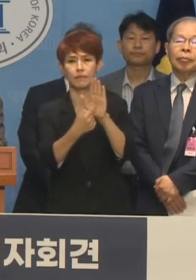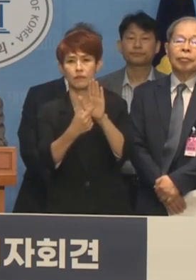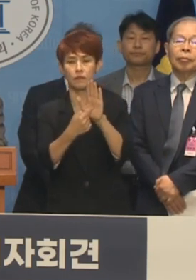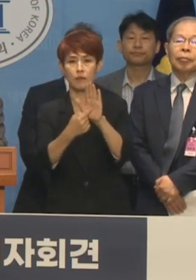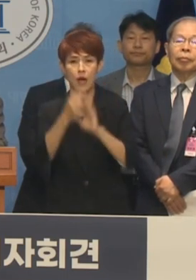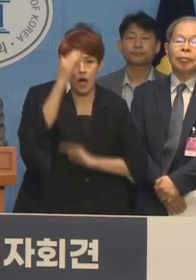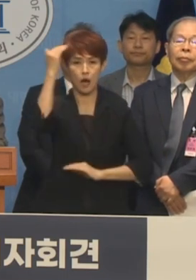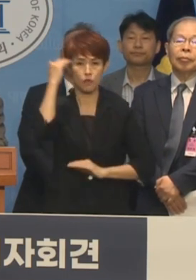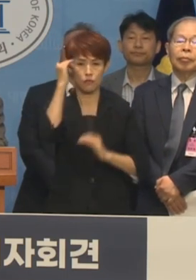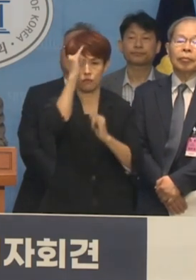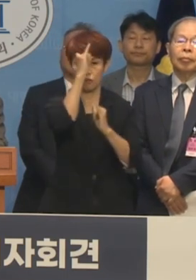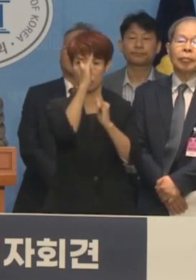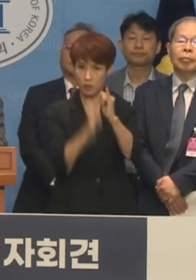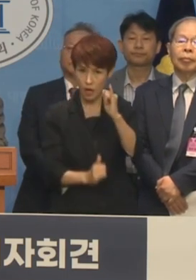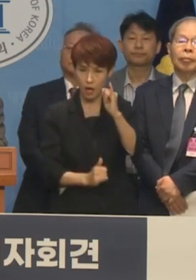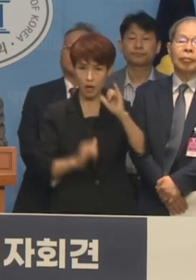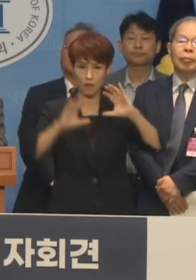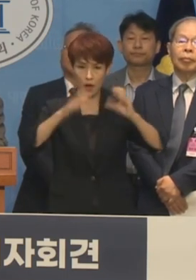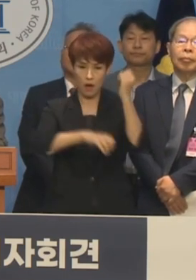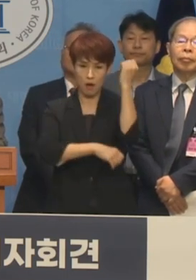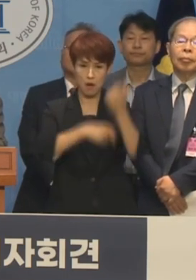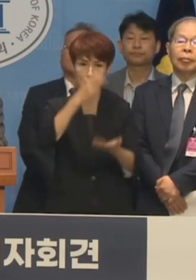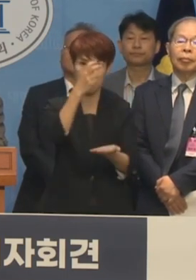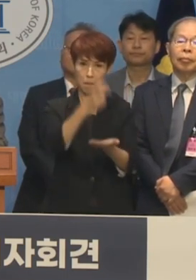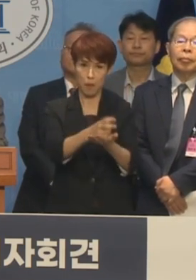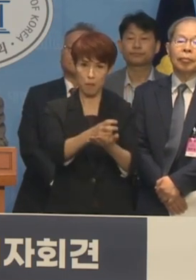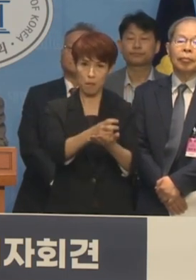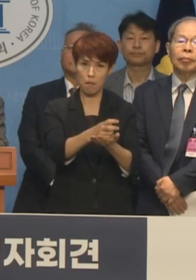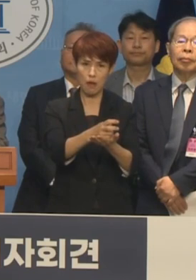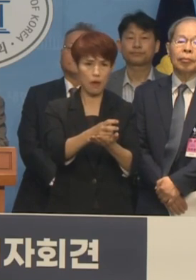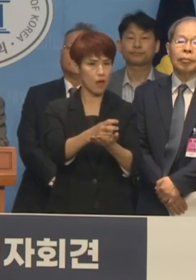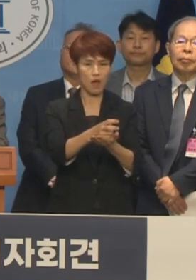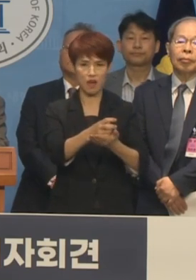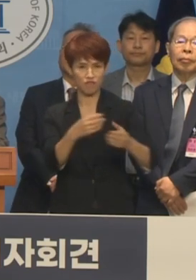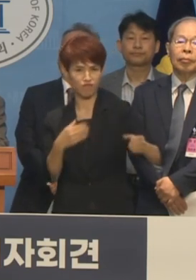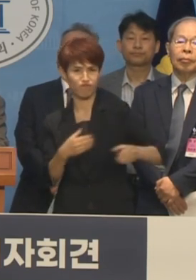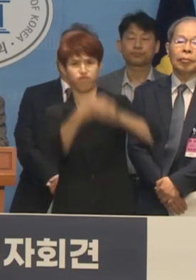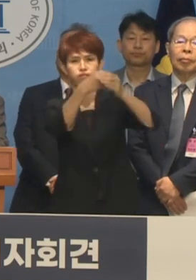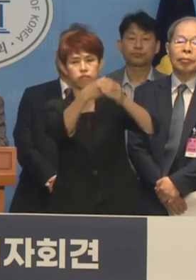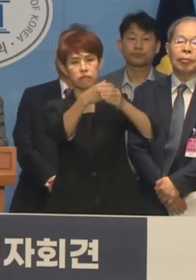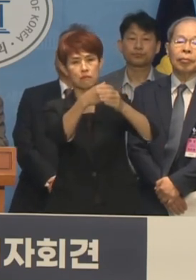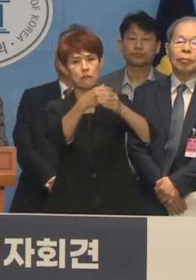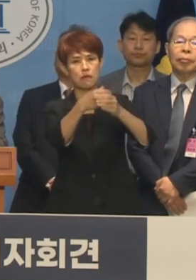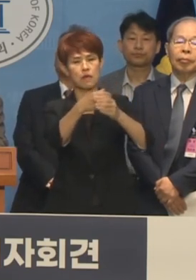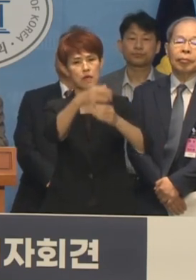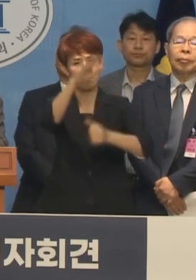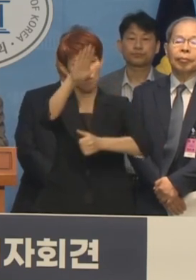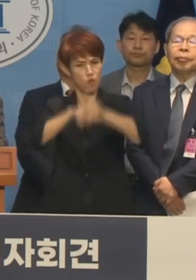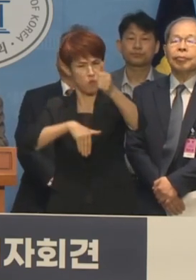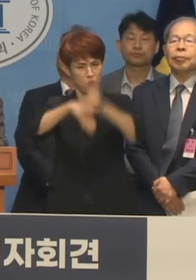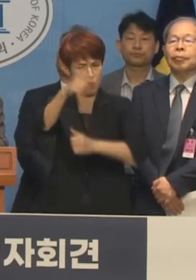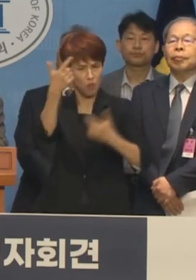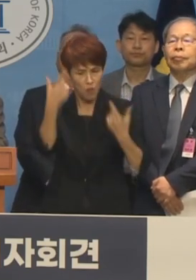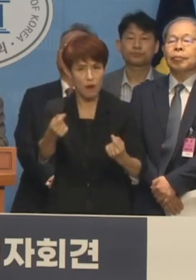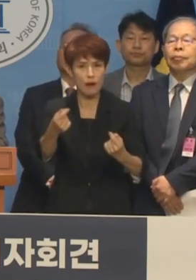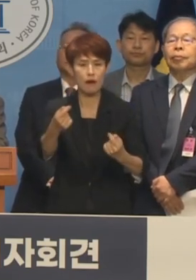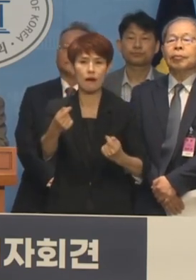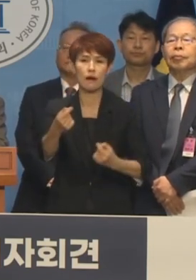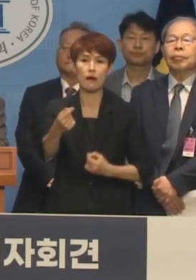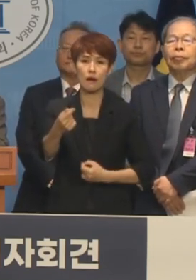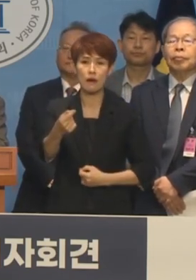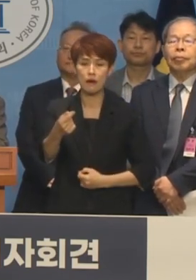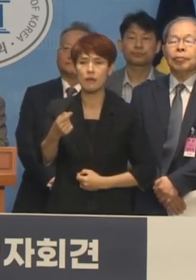대한민국의 역사와 헌법 정신에 정면으로 반하고 모욕하는 거 아니냐라고 하는 논란이